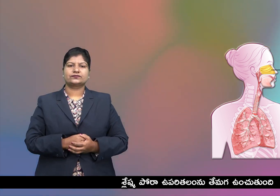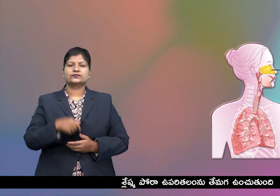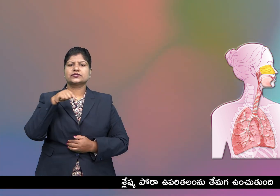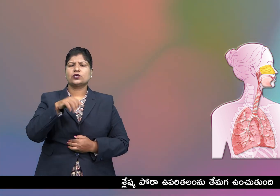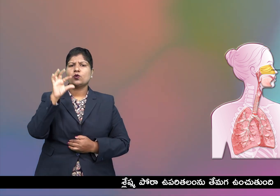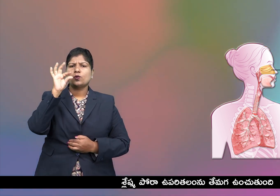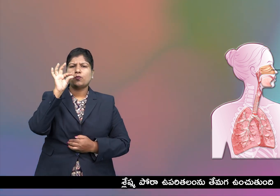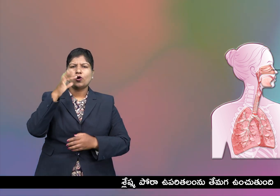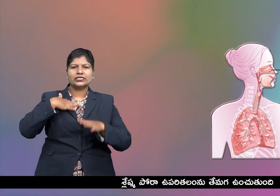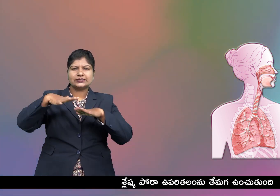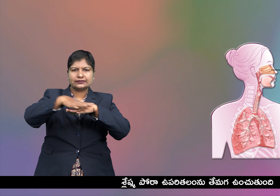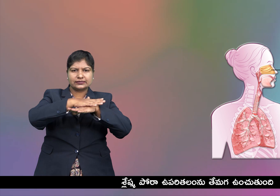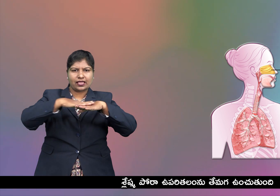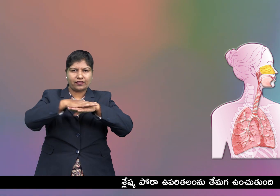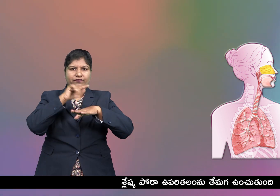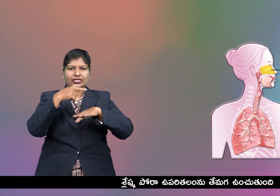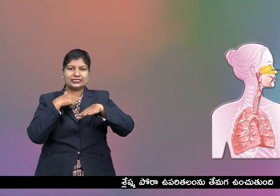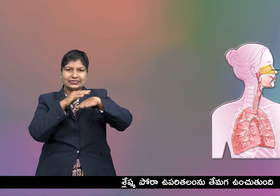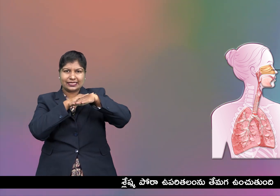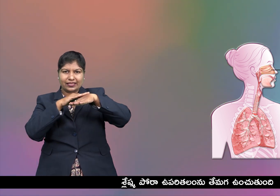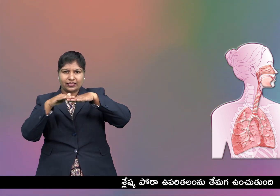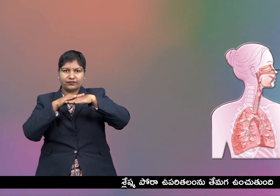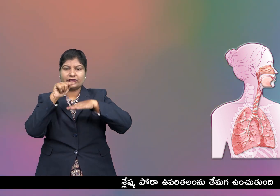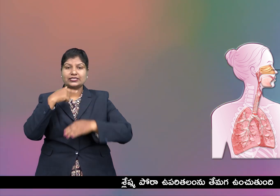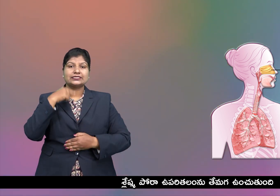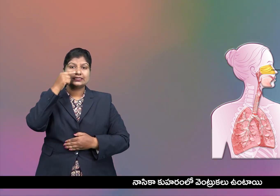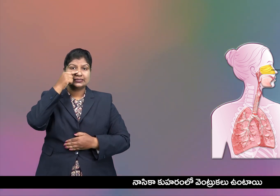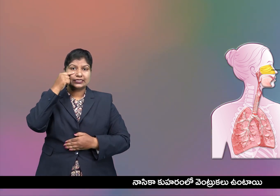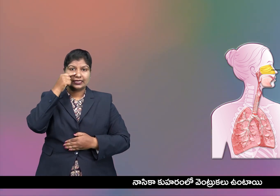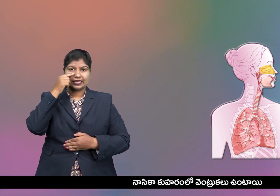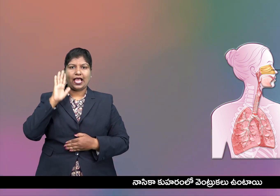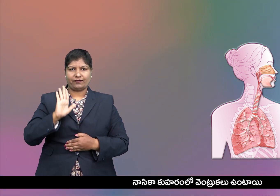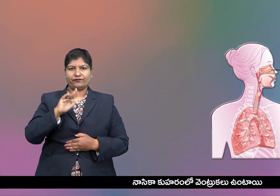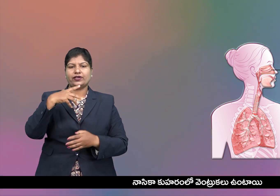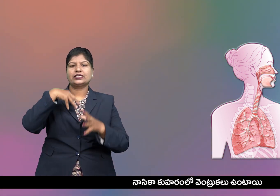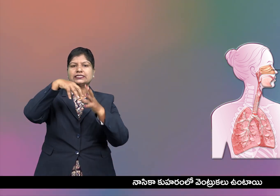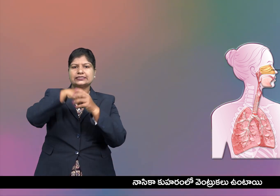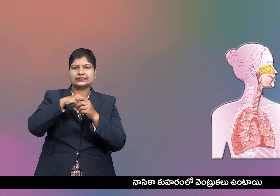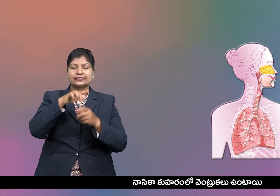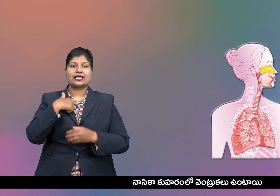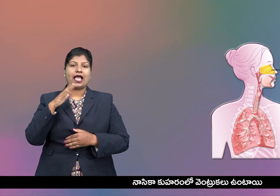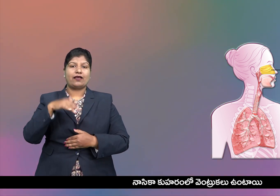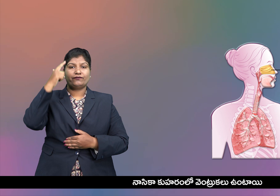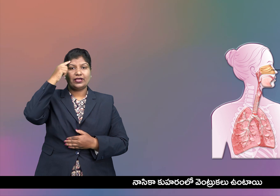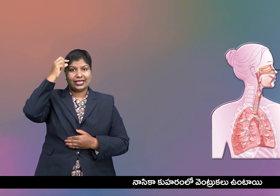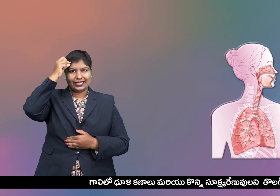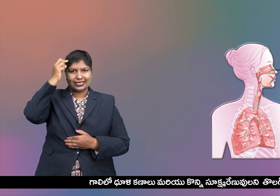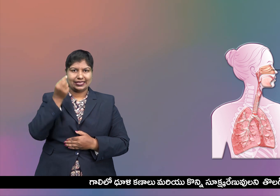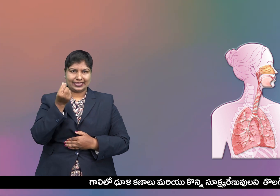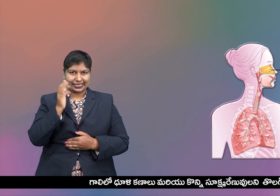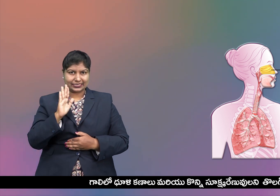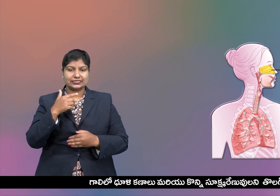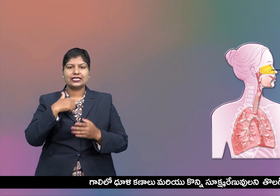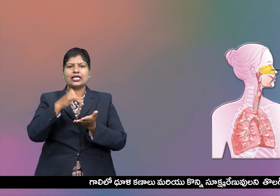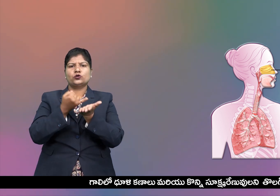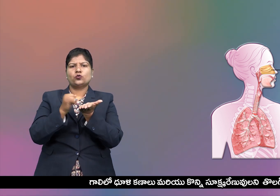శ్లేష్మ పొర ఉపరితలంను తేమగా ఉంచుతుంది. నాసికా కుహరంలో వెంట్రుకలు ఉంటాయి.